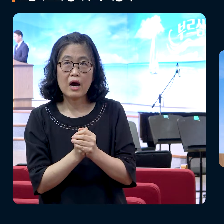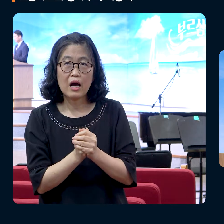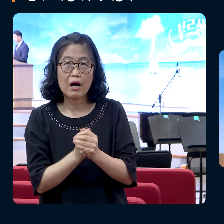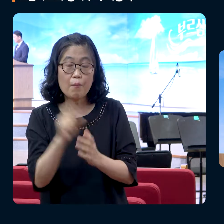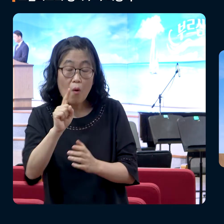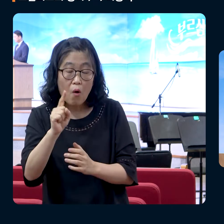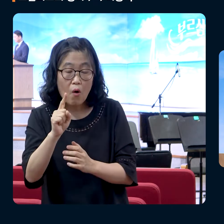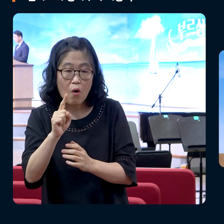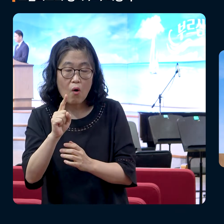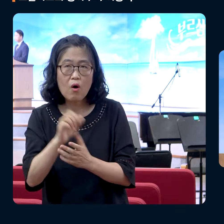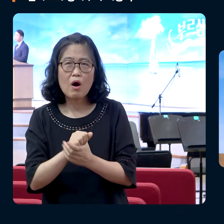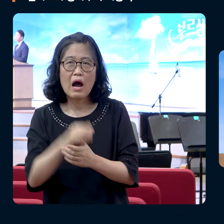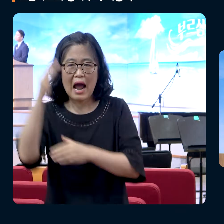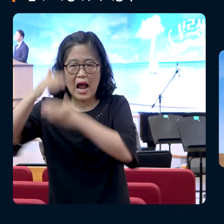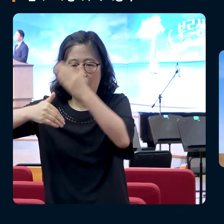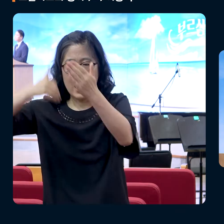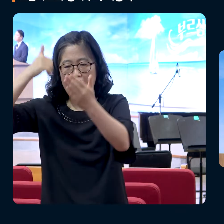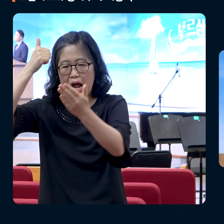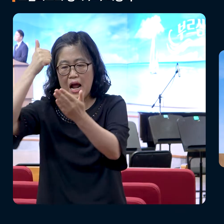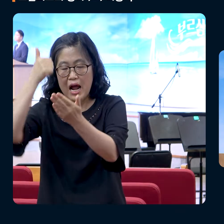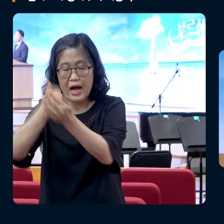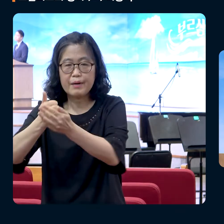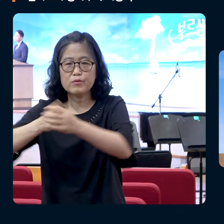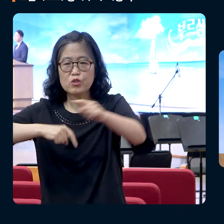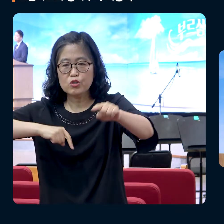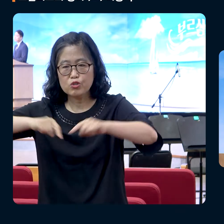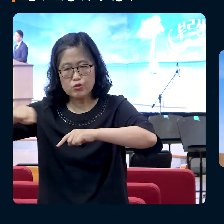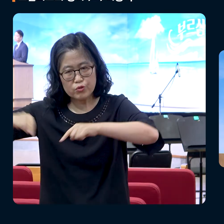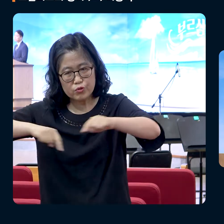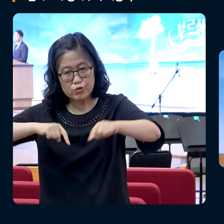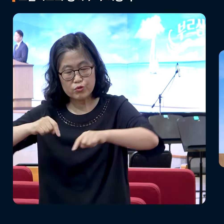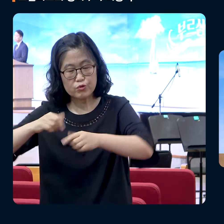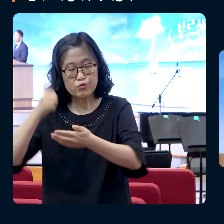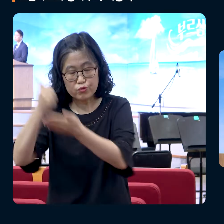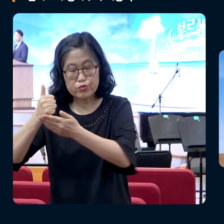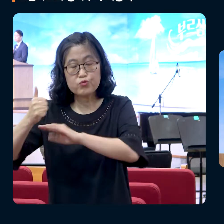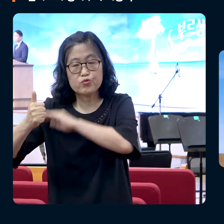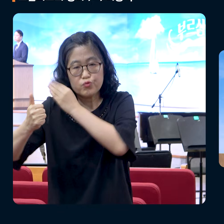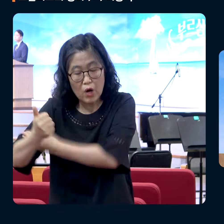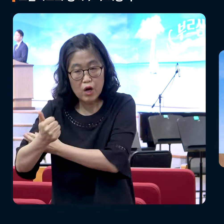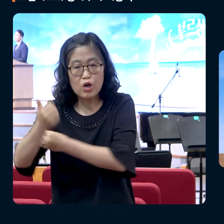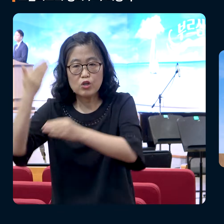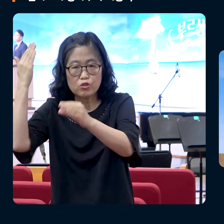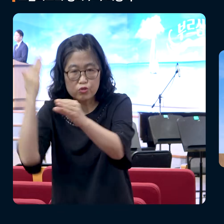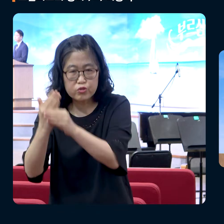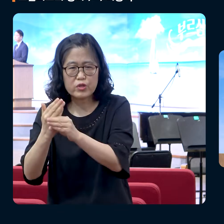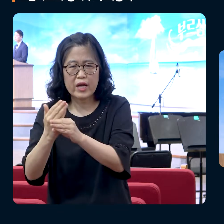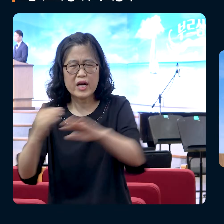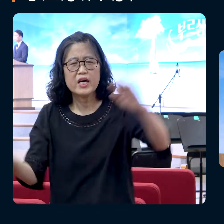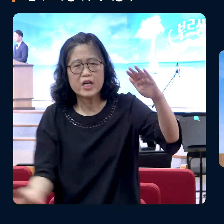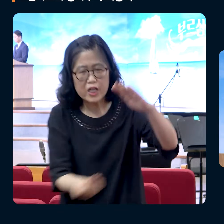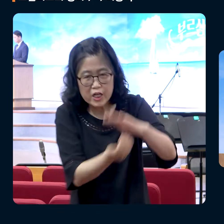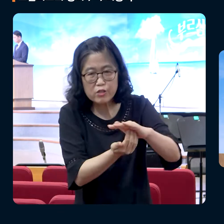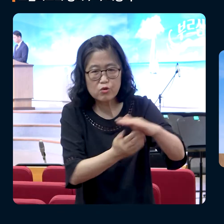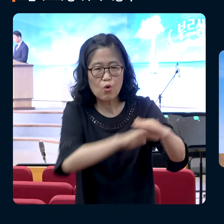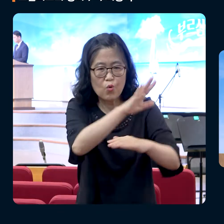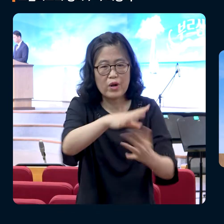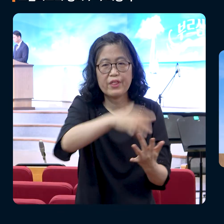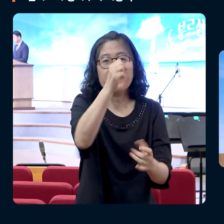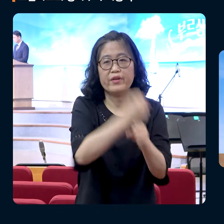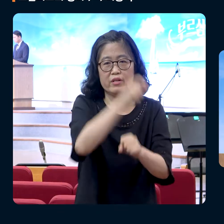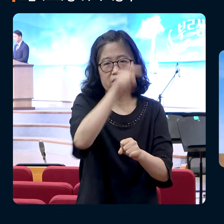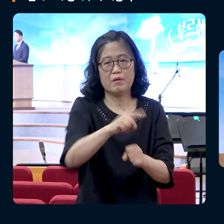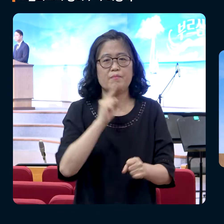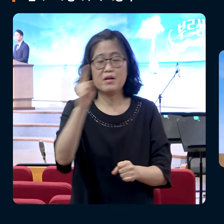그것이 커다란 하나님의 주권 가운데 이루어지고 있다라는 것을 오늘 본문을 통해서 우리에게 선언하고 있는